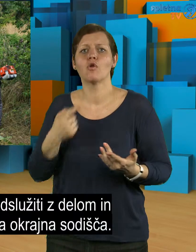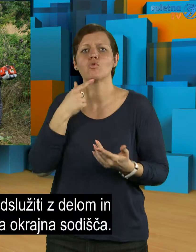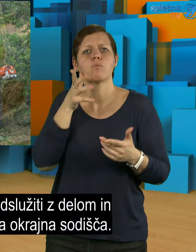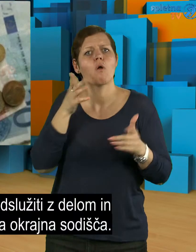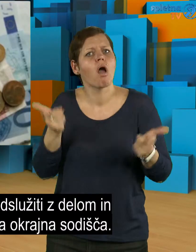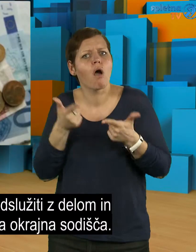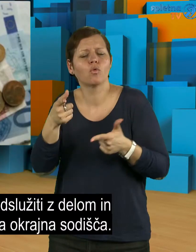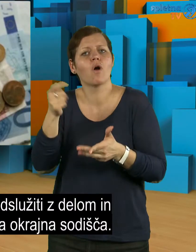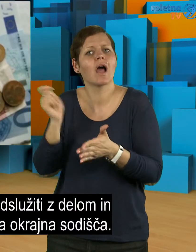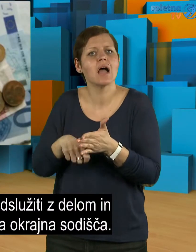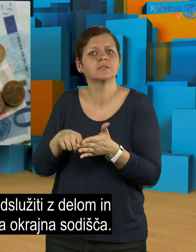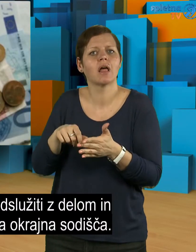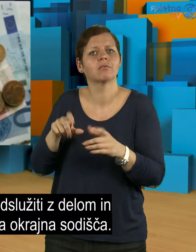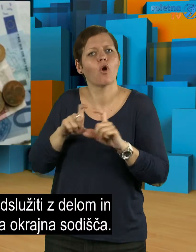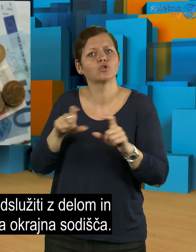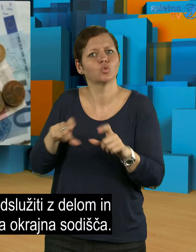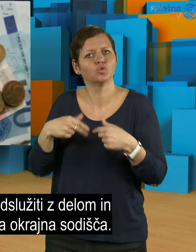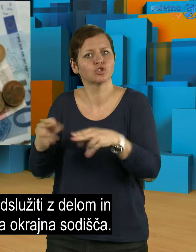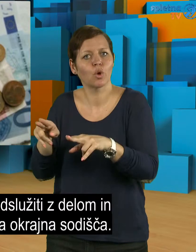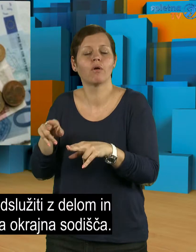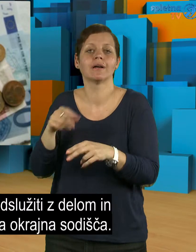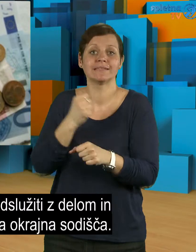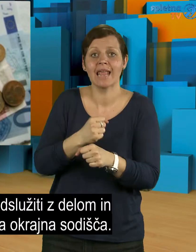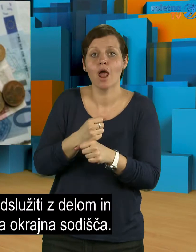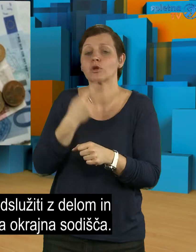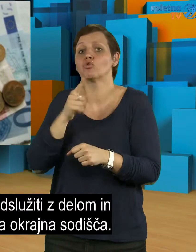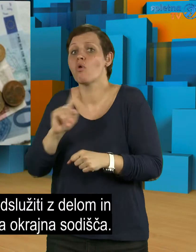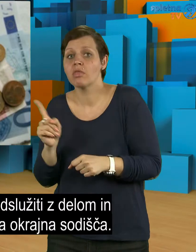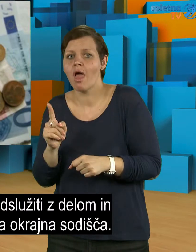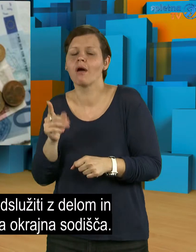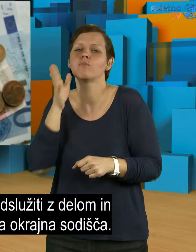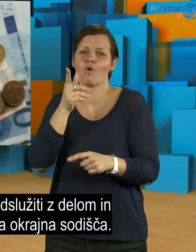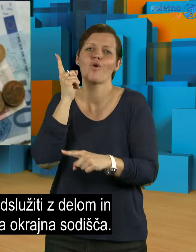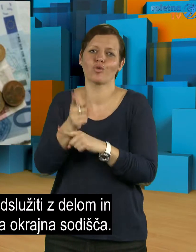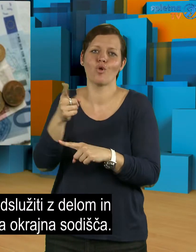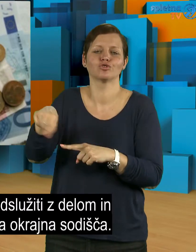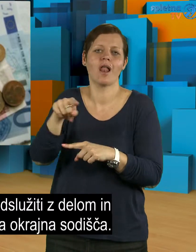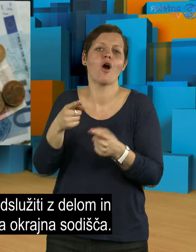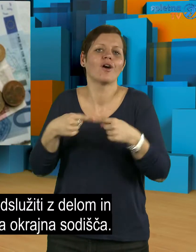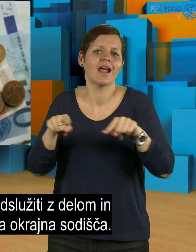Kdo bo smel kazen odslužiti z delom in kdo ne, bodo odločala okrajna sodišča.